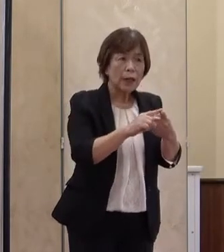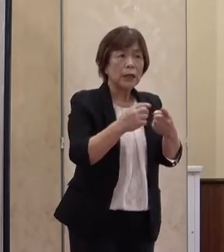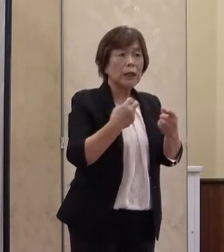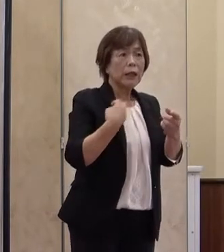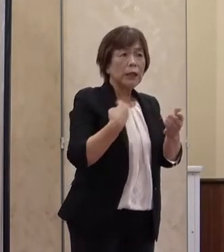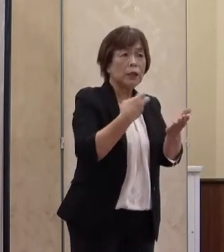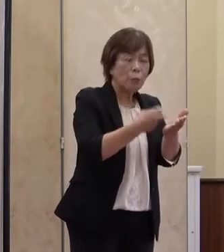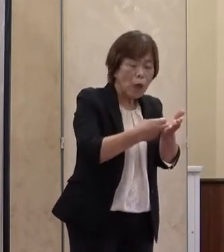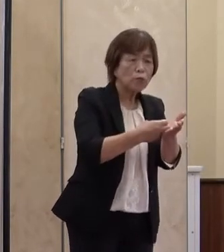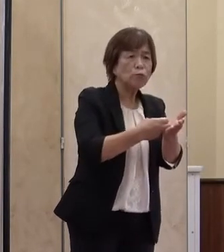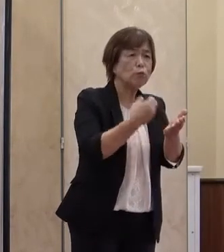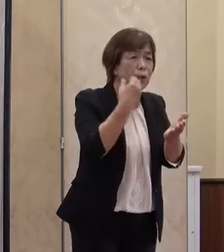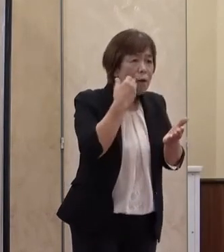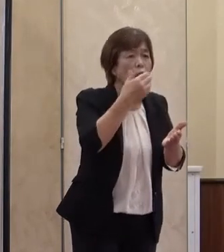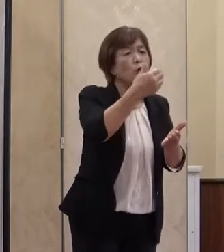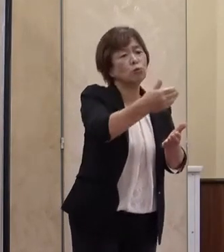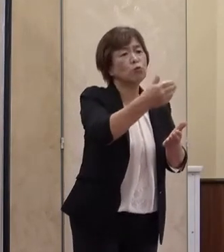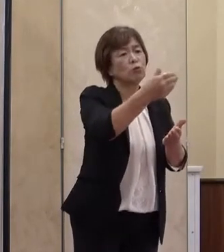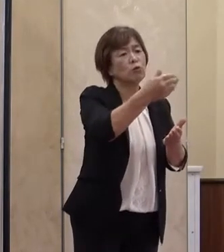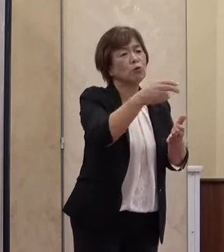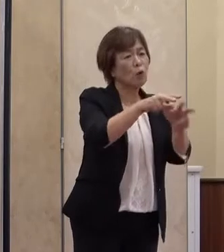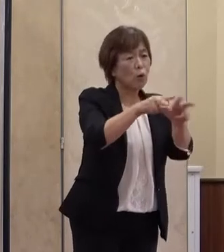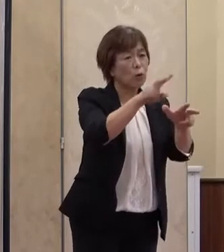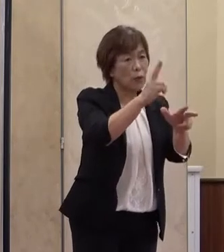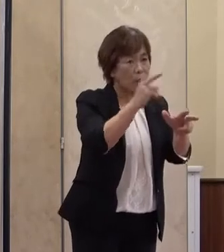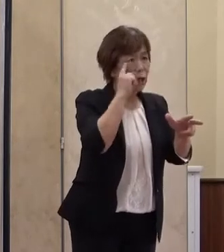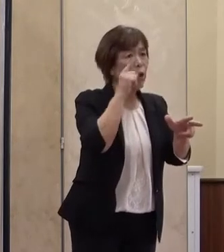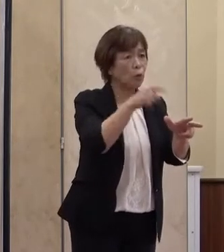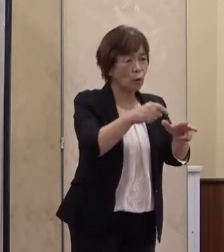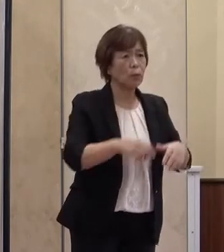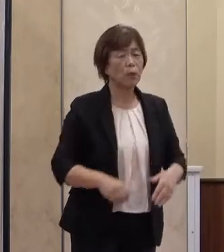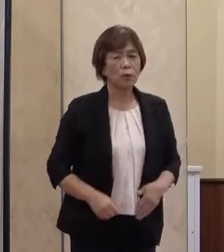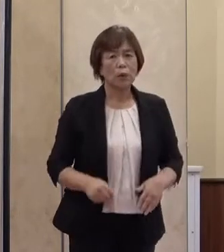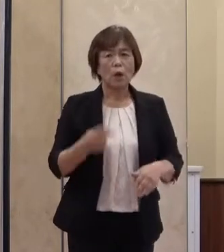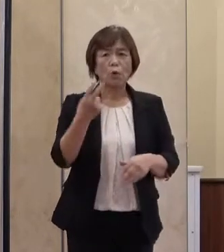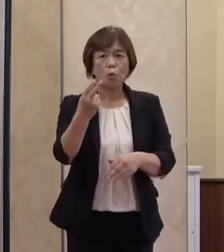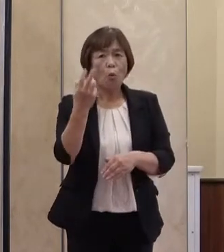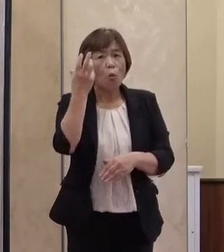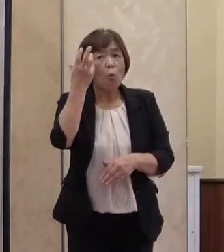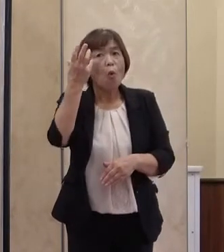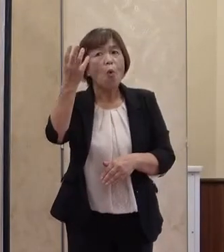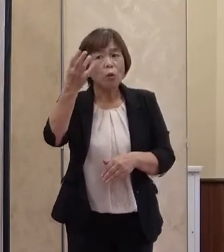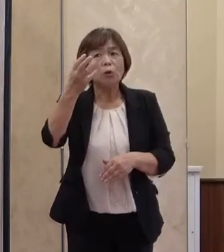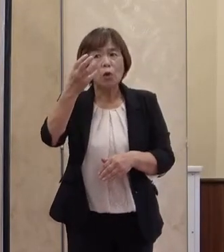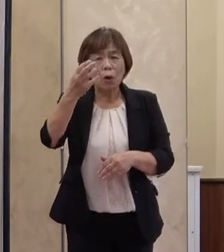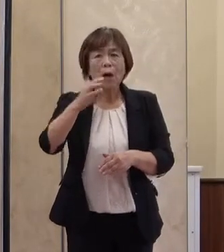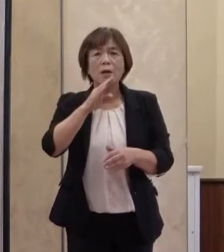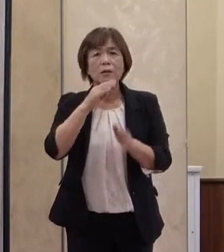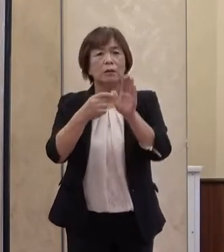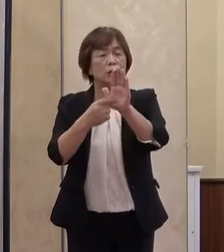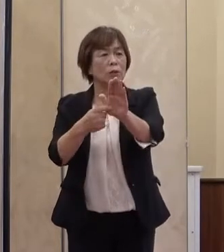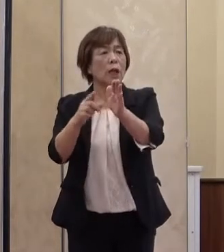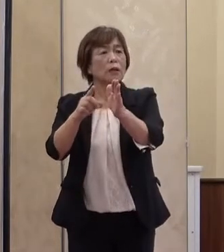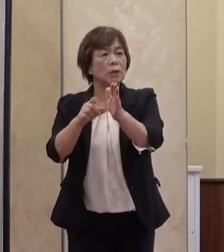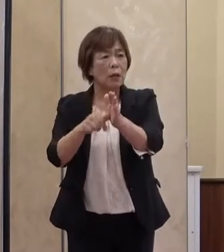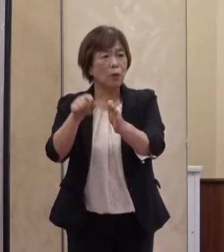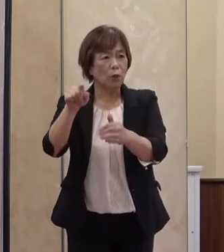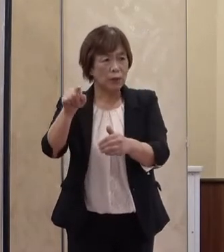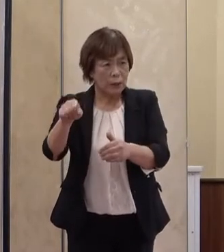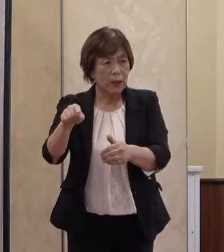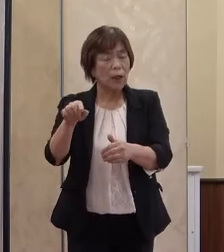と思います。でお聞きしたいのはですね、もしもこの 都構想が実現した場合に、何かそのあたり